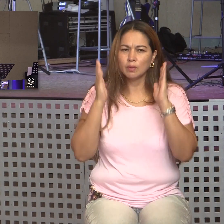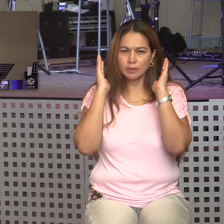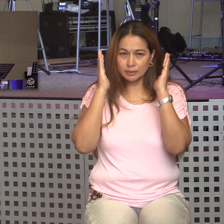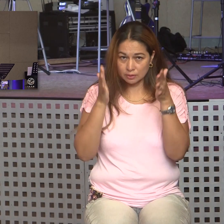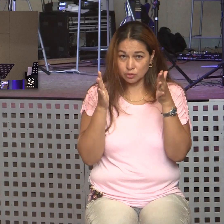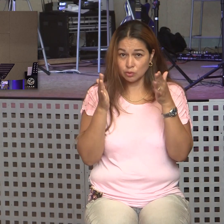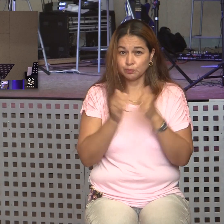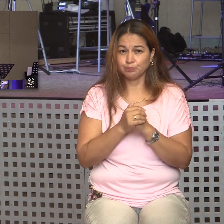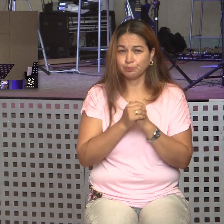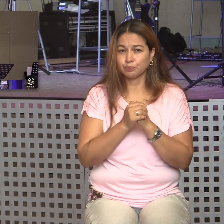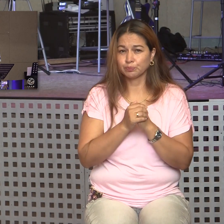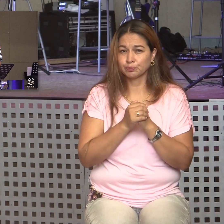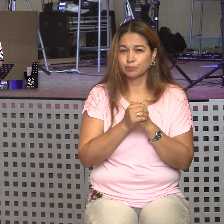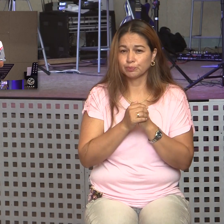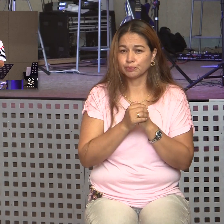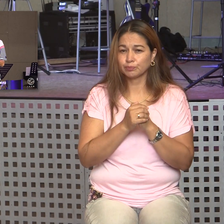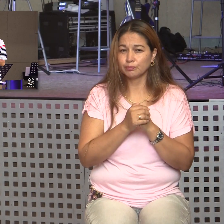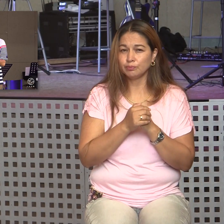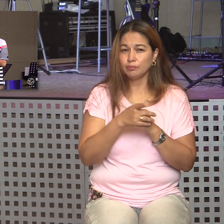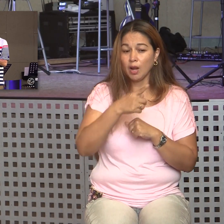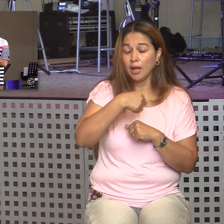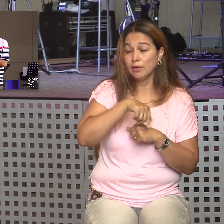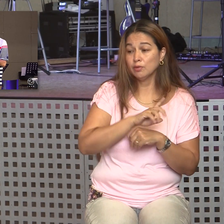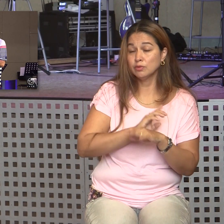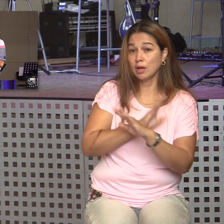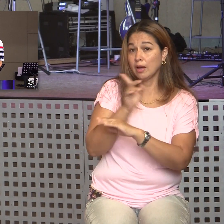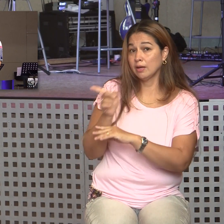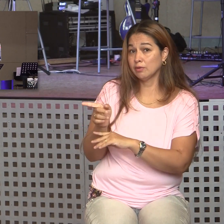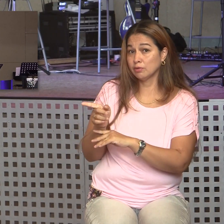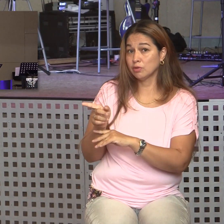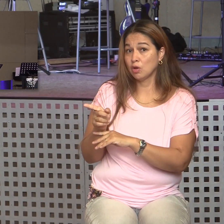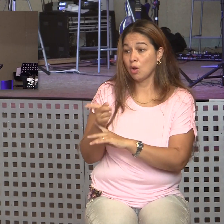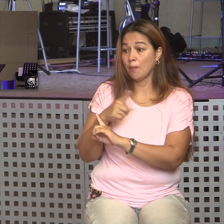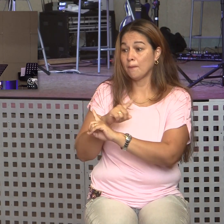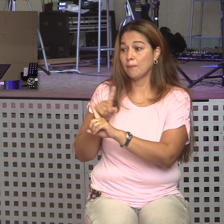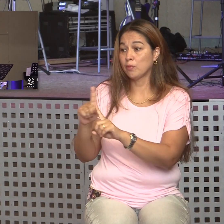no les prohíben que hagan milagros.